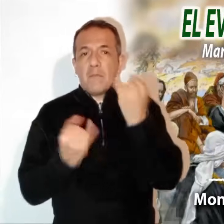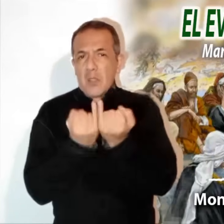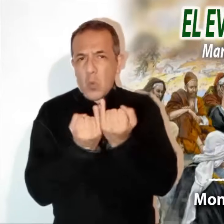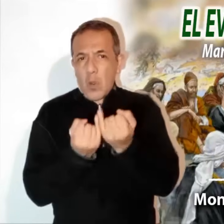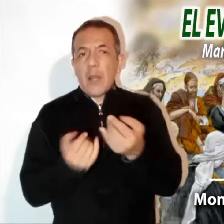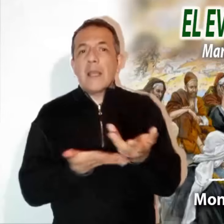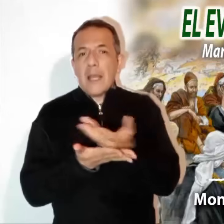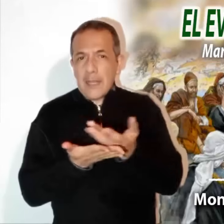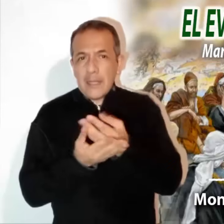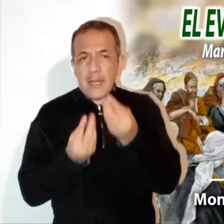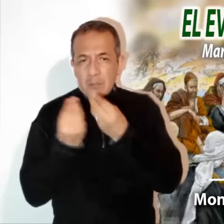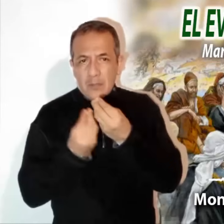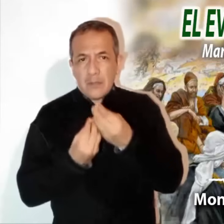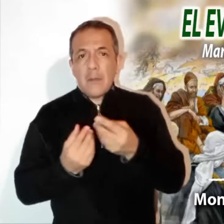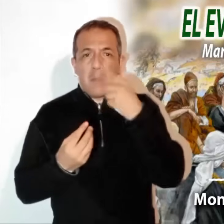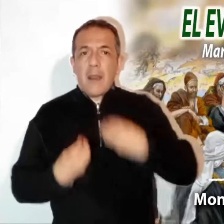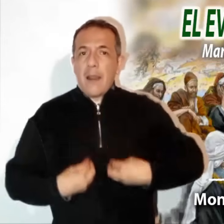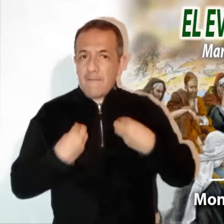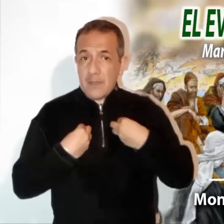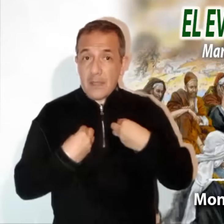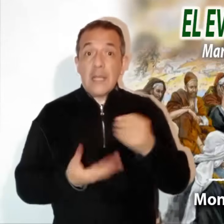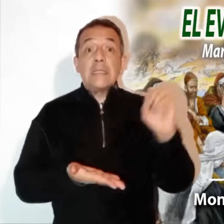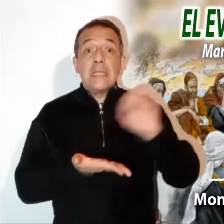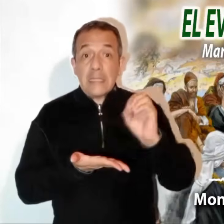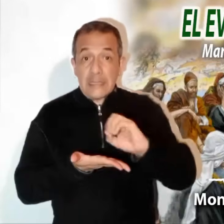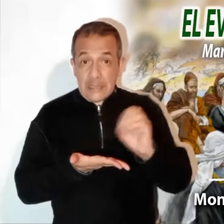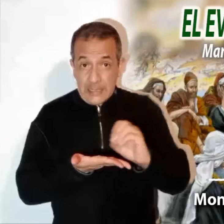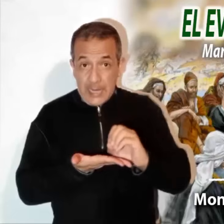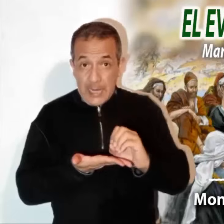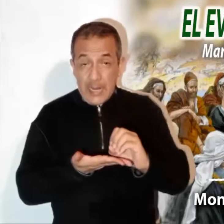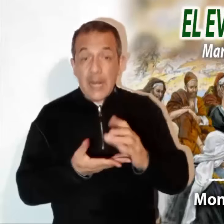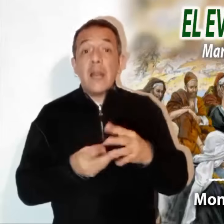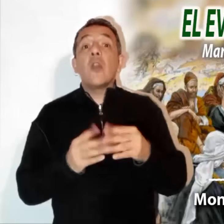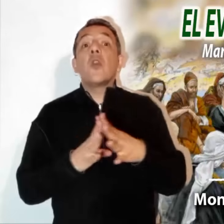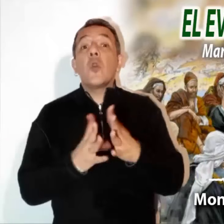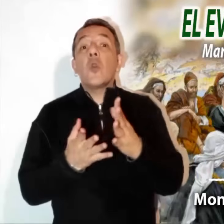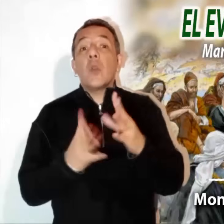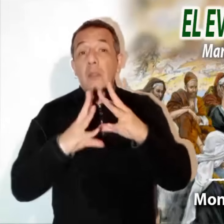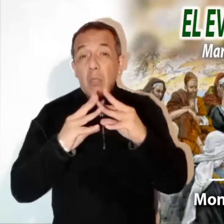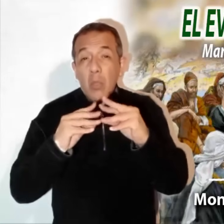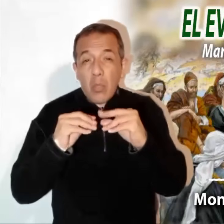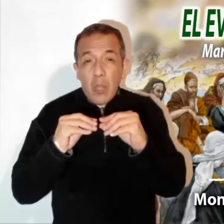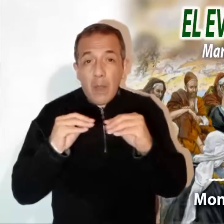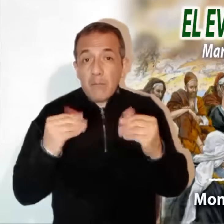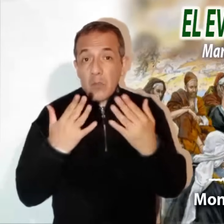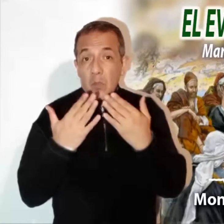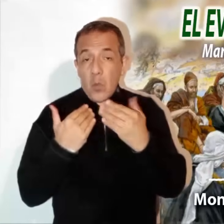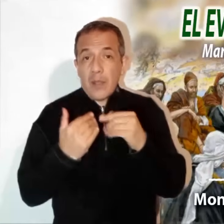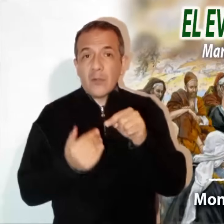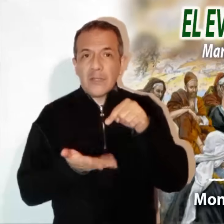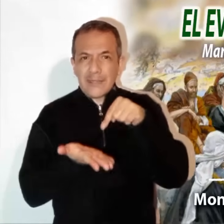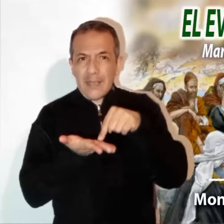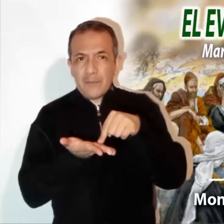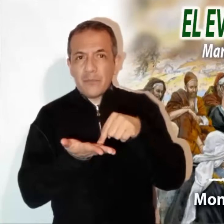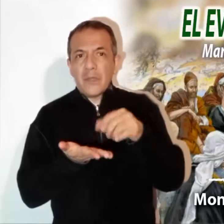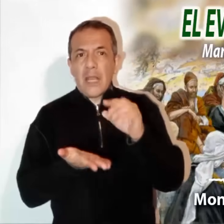concentrada y no se arriesga en desaparecer en medio de todo el alimento, se torna un pedazo que amarga, que lleva